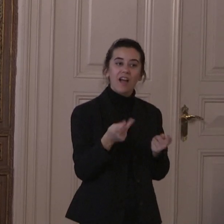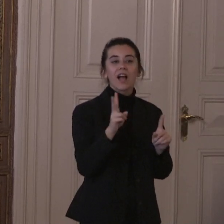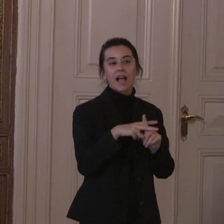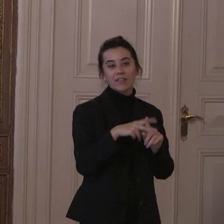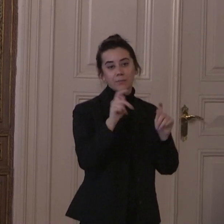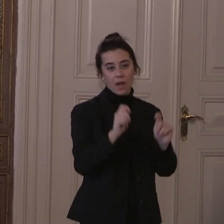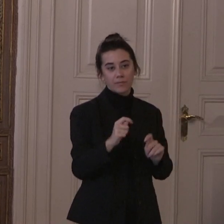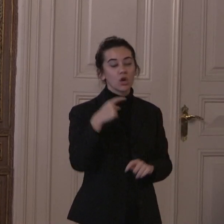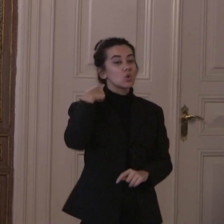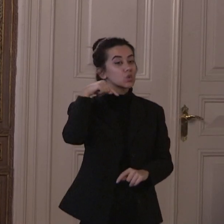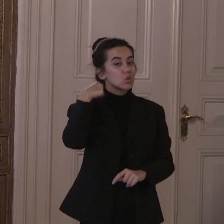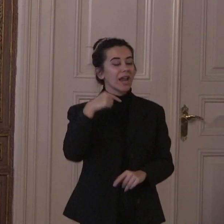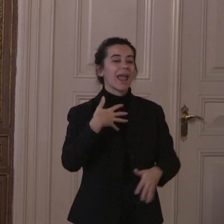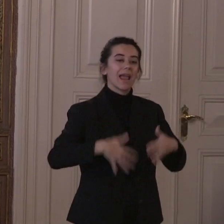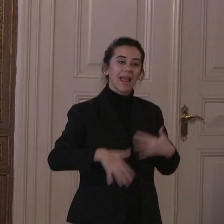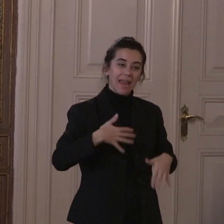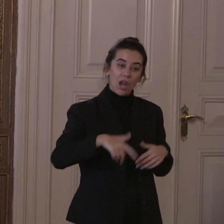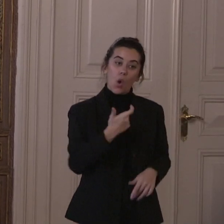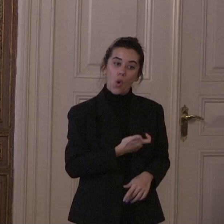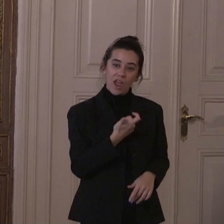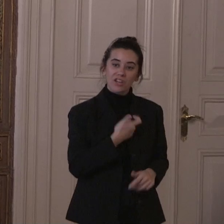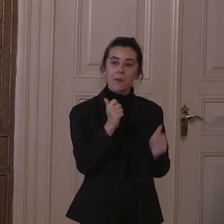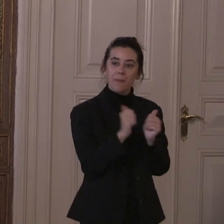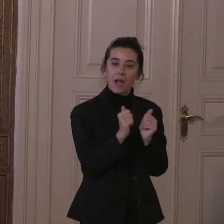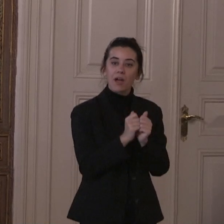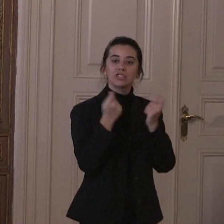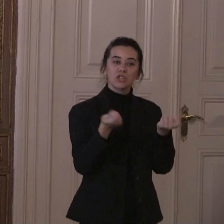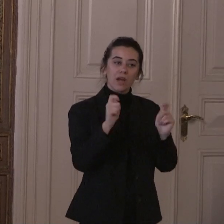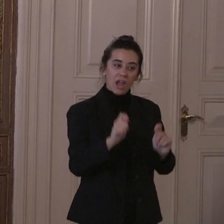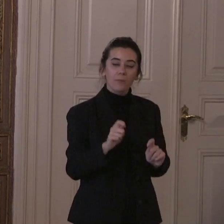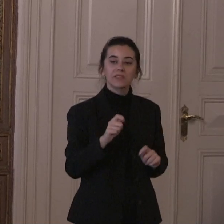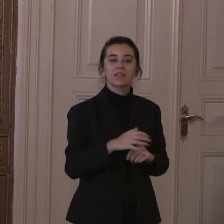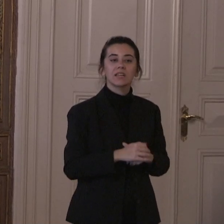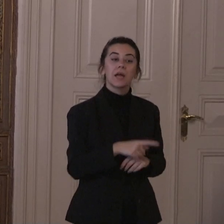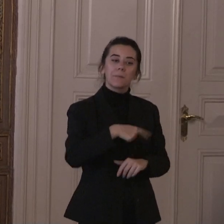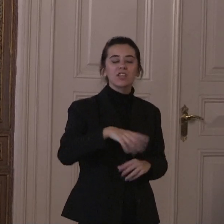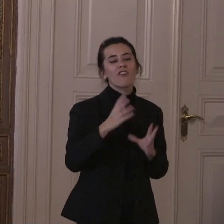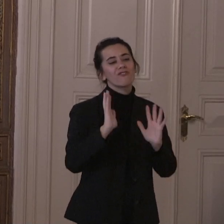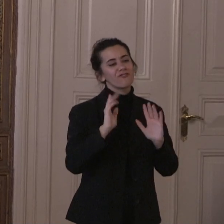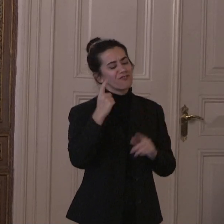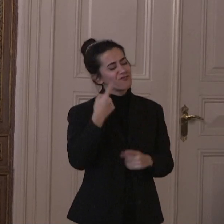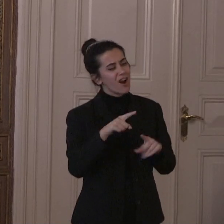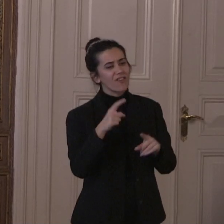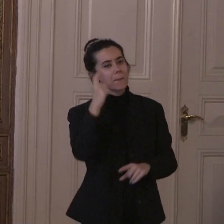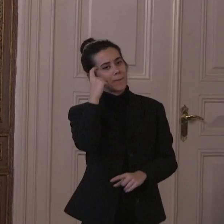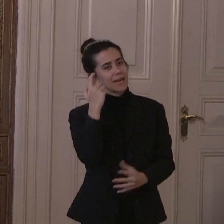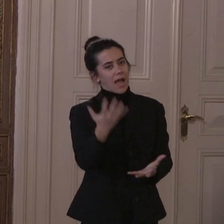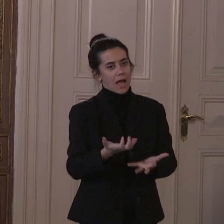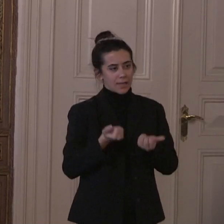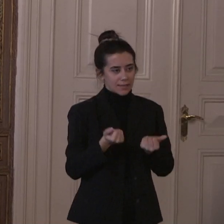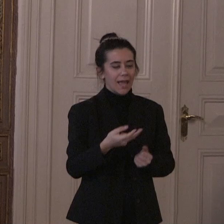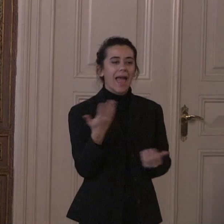Suriyeli engelli öğrencilerle birlikte yaptığımız çalışmamız sevgili Nurcan hocamız derneğinde bize çok şey öğretti. En